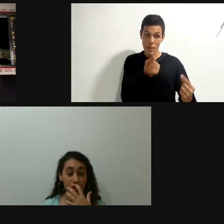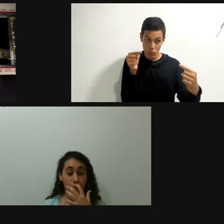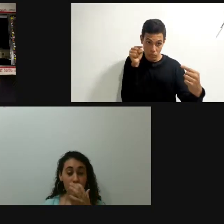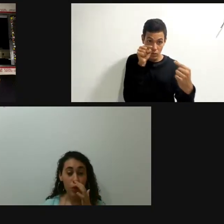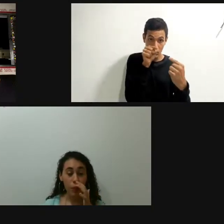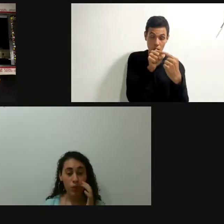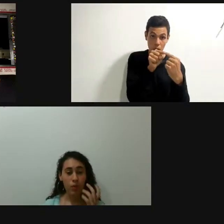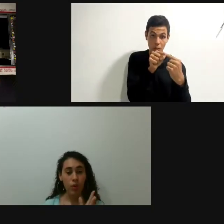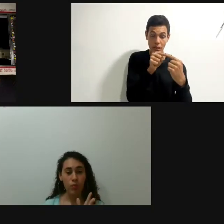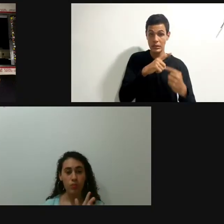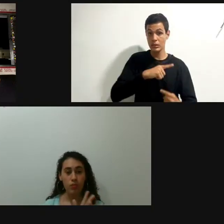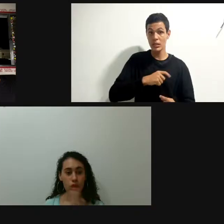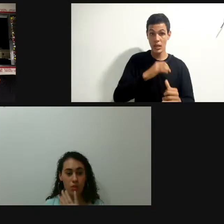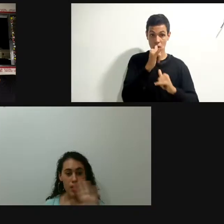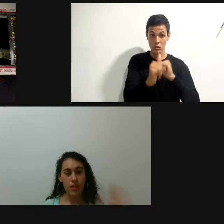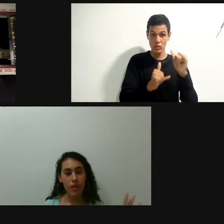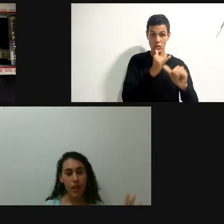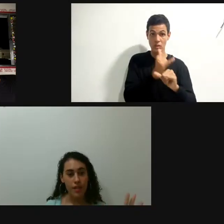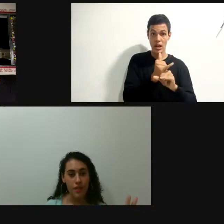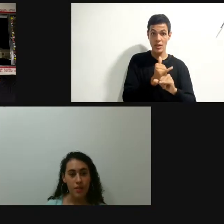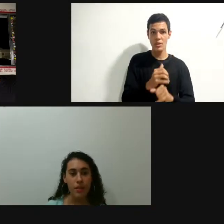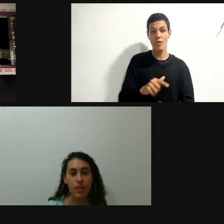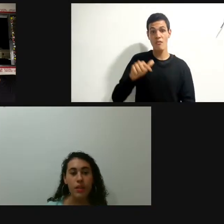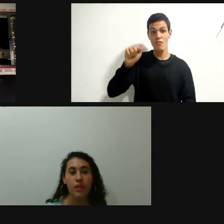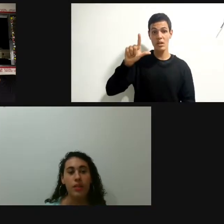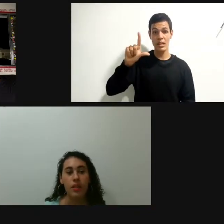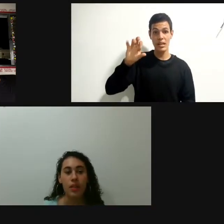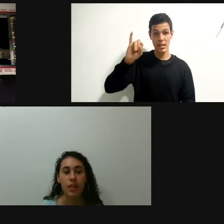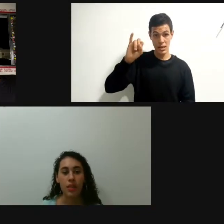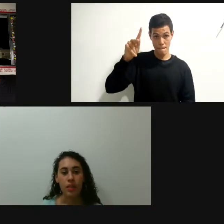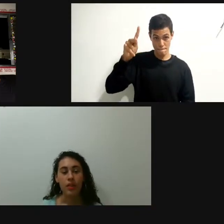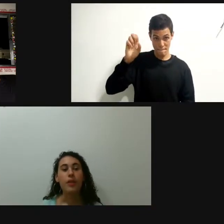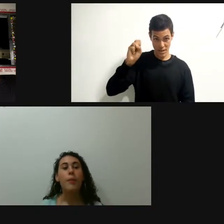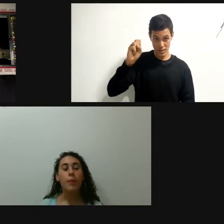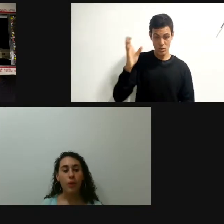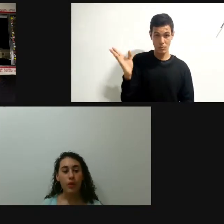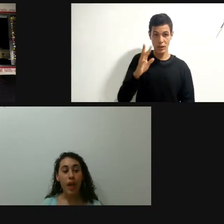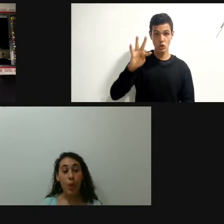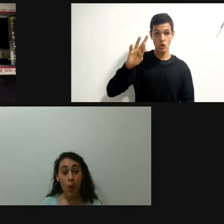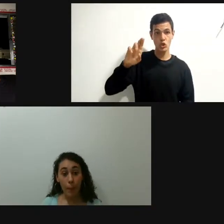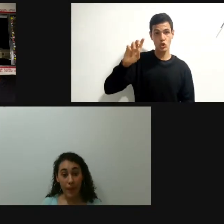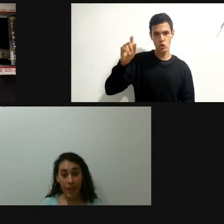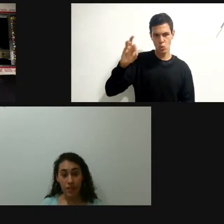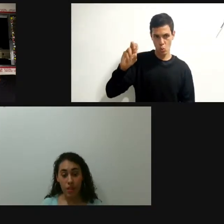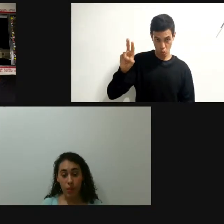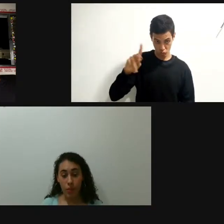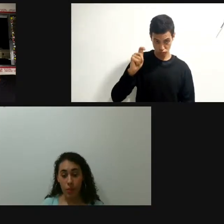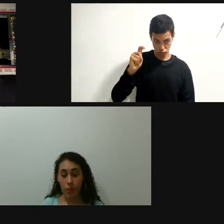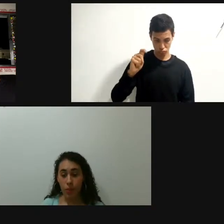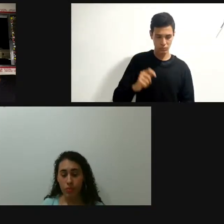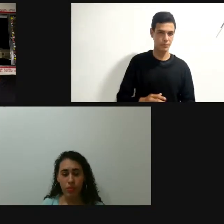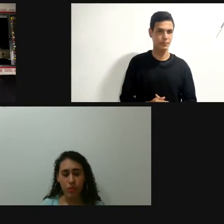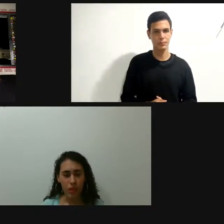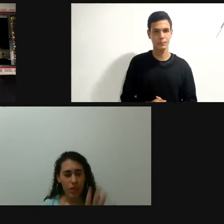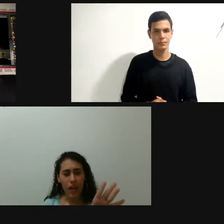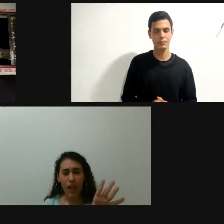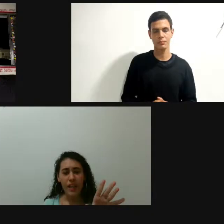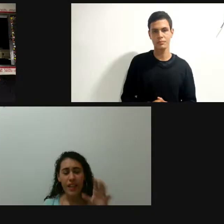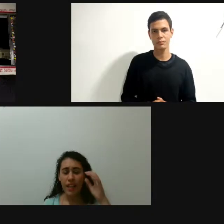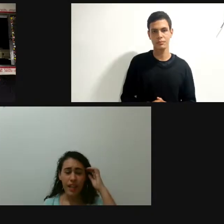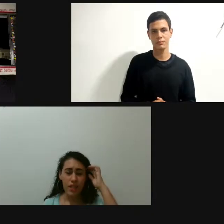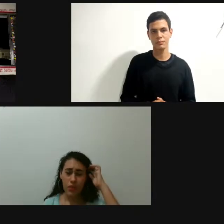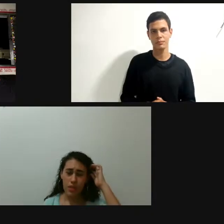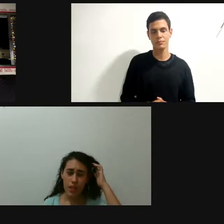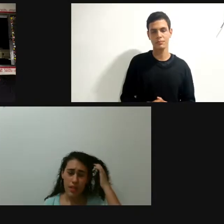na fliptrue.com. Não sei se conhecem. Não conheço. Pronto, é um aplicativo.